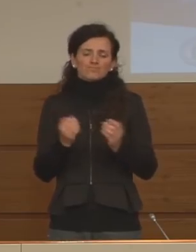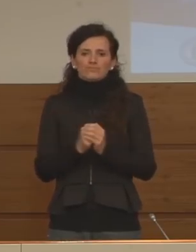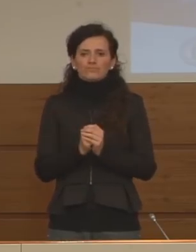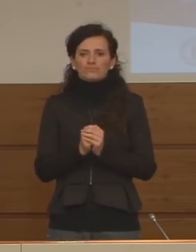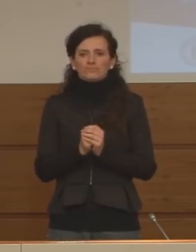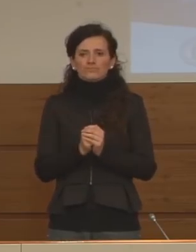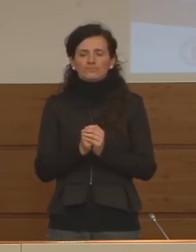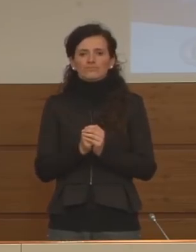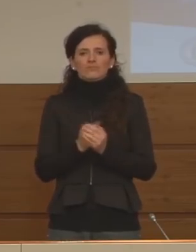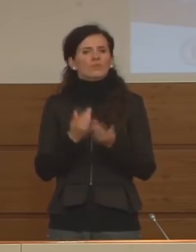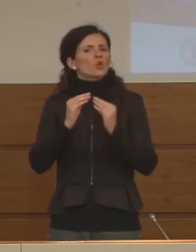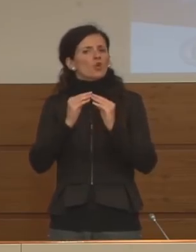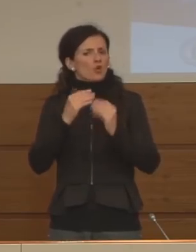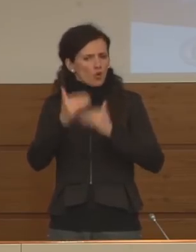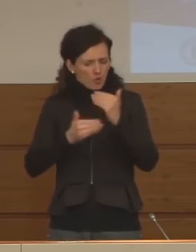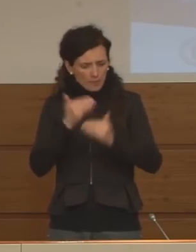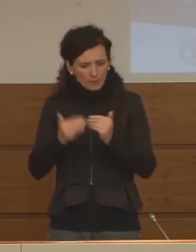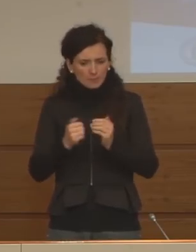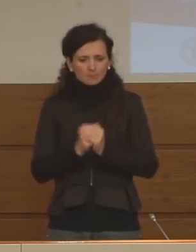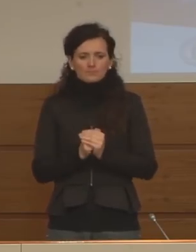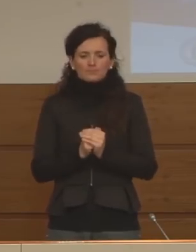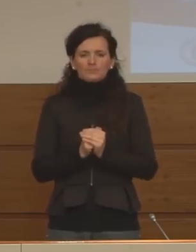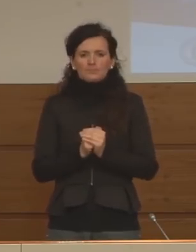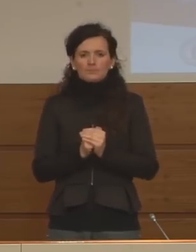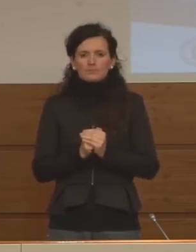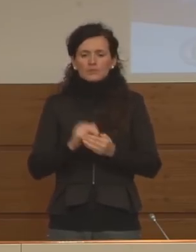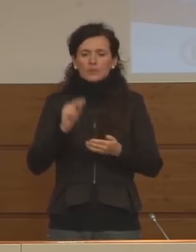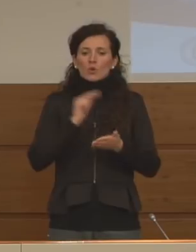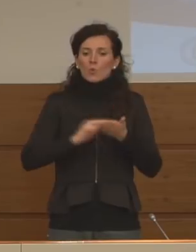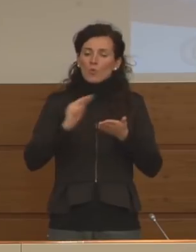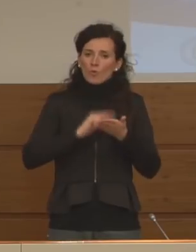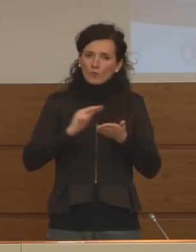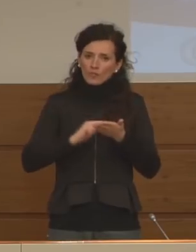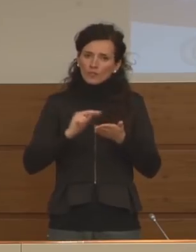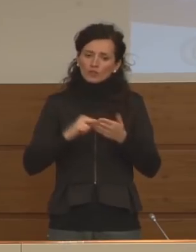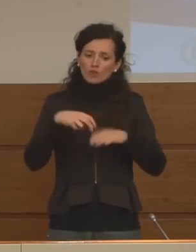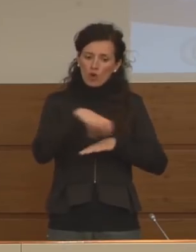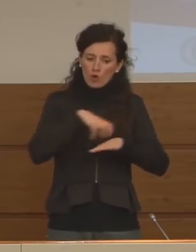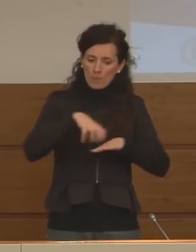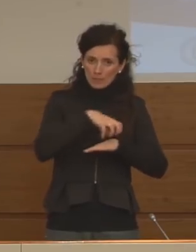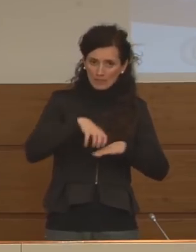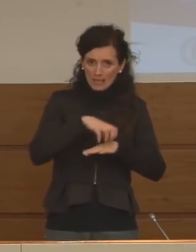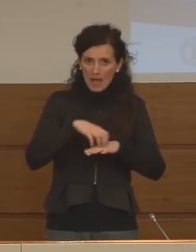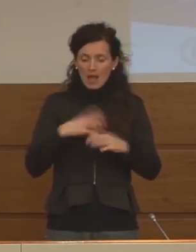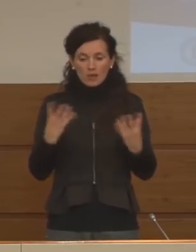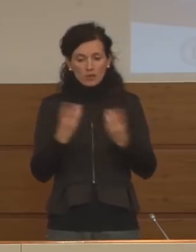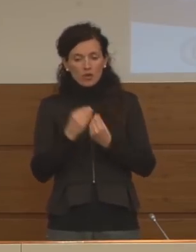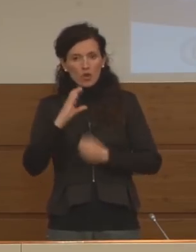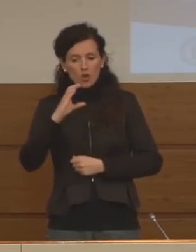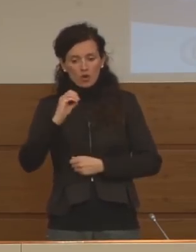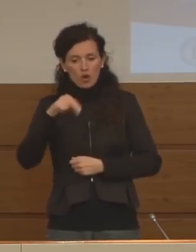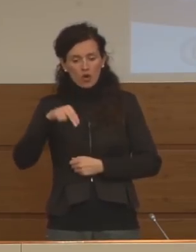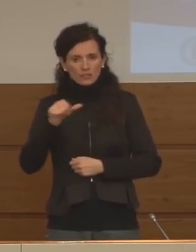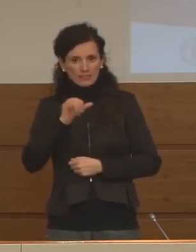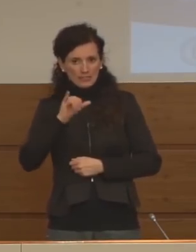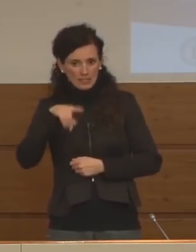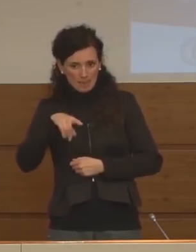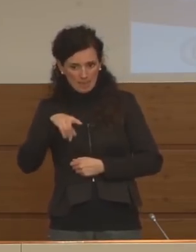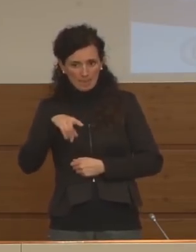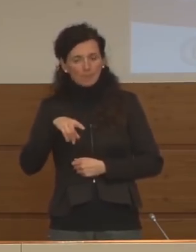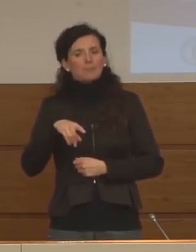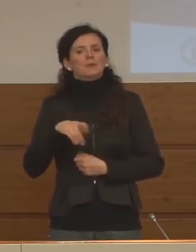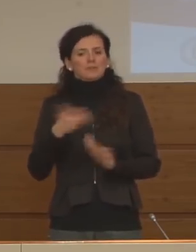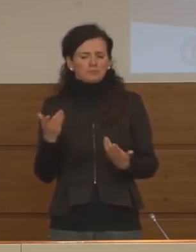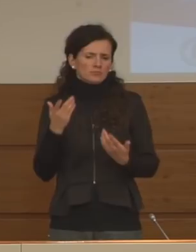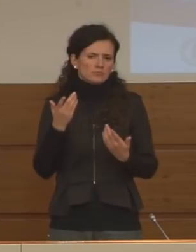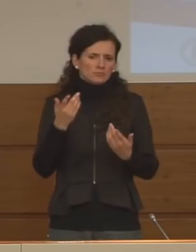la consip gli uffici del commissario acquistano nel caso degli uffici del commissario hanno